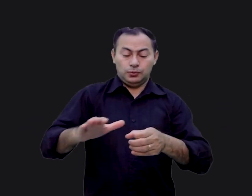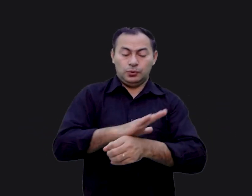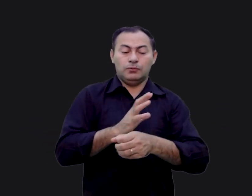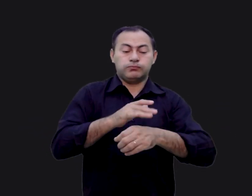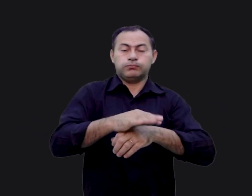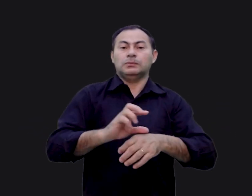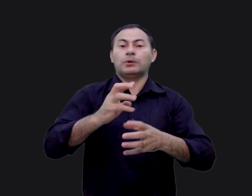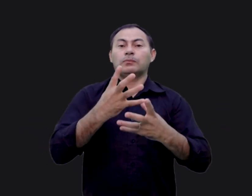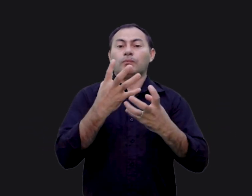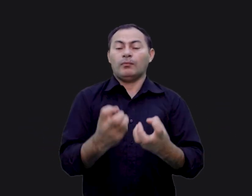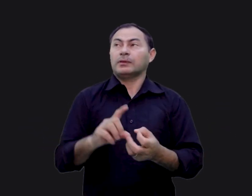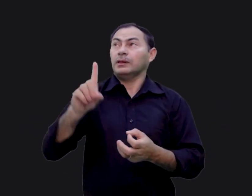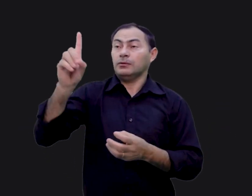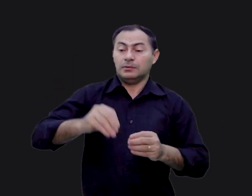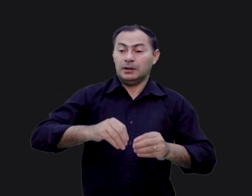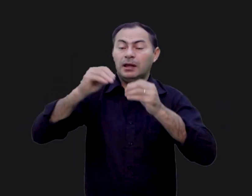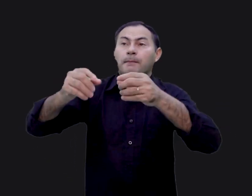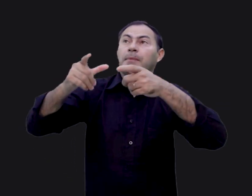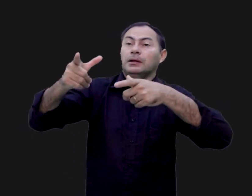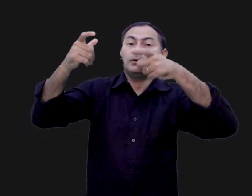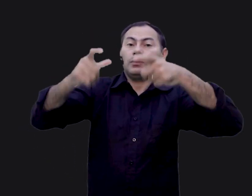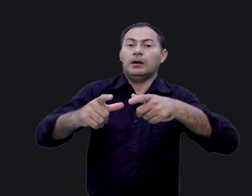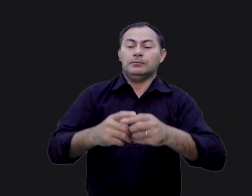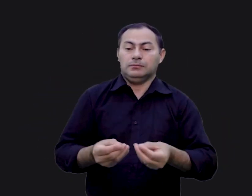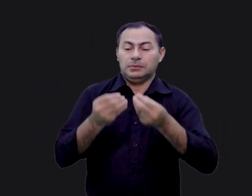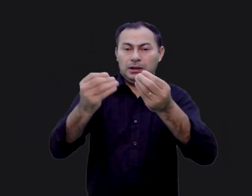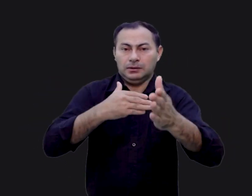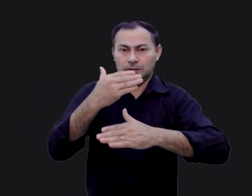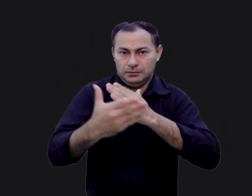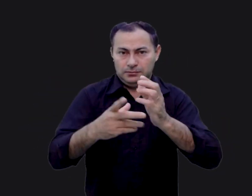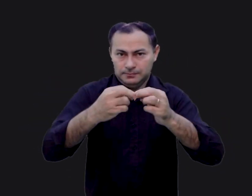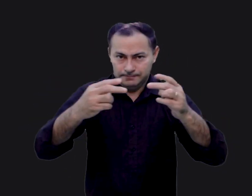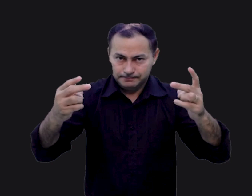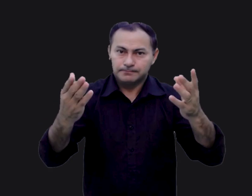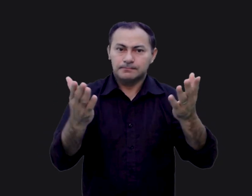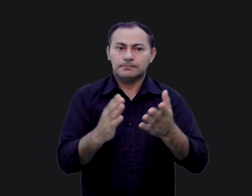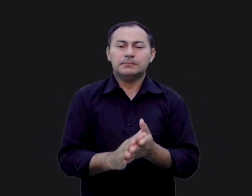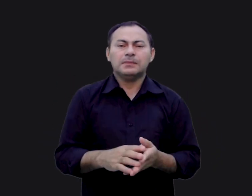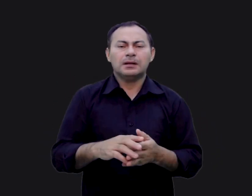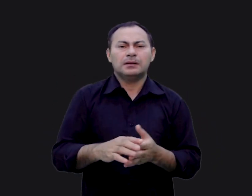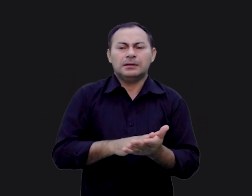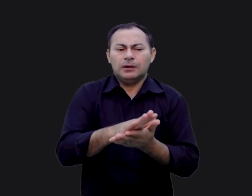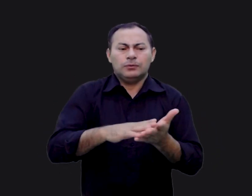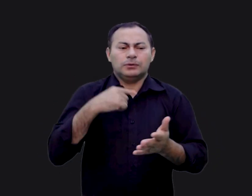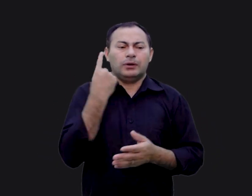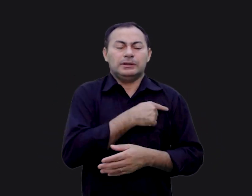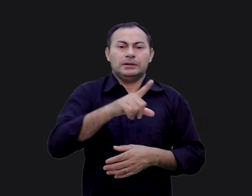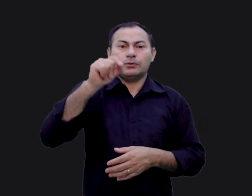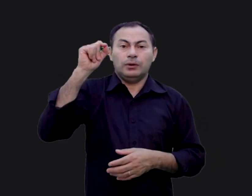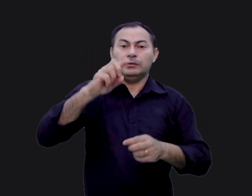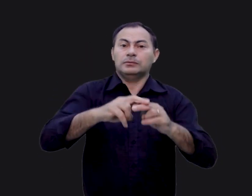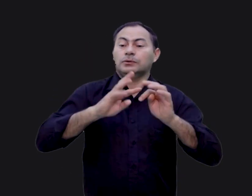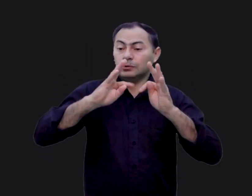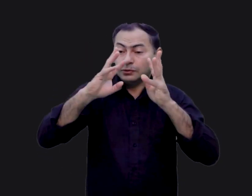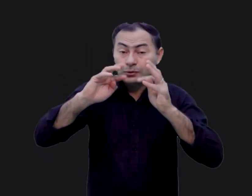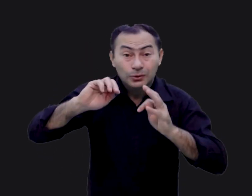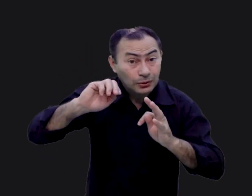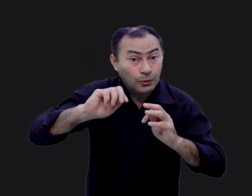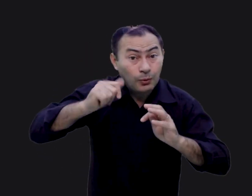transbordante e nunca se esvazia, Deus tem que nos levar para lá para nos dar todas essas coisas. Nenhum de nós escolheria ir, por isso quase todos nós